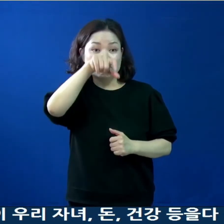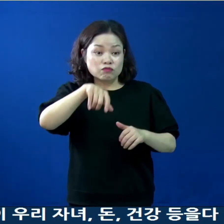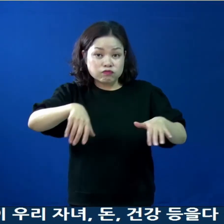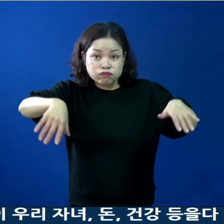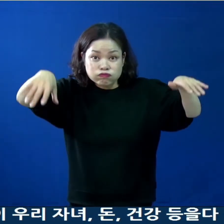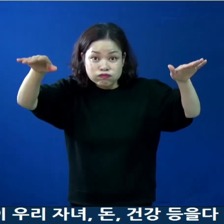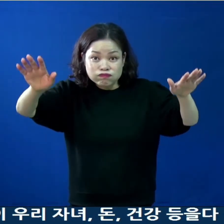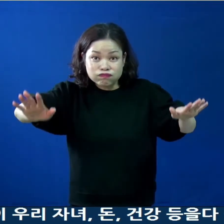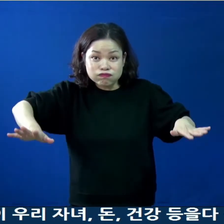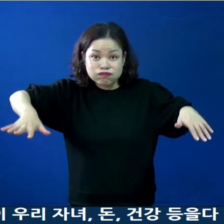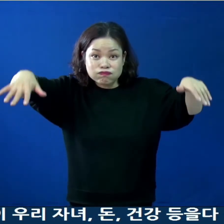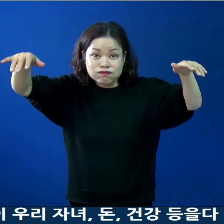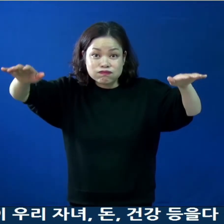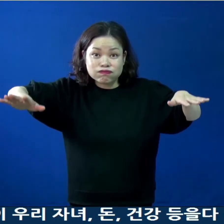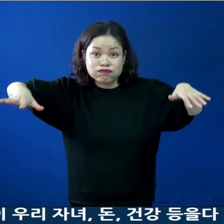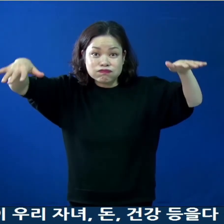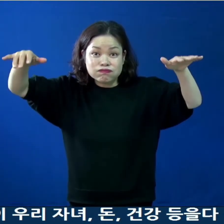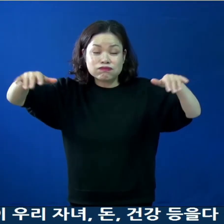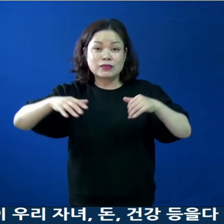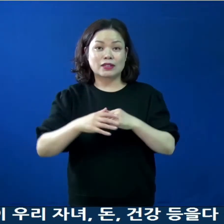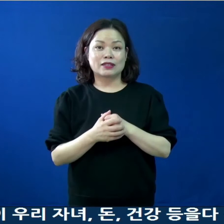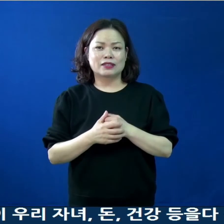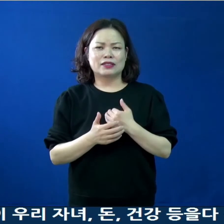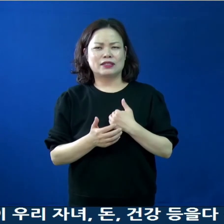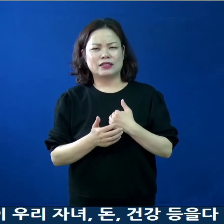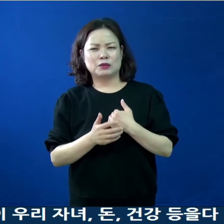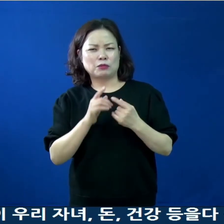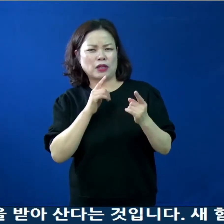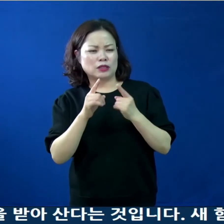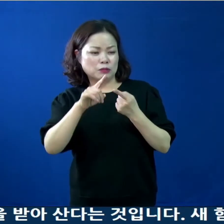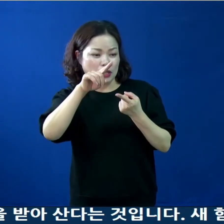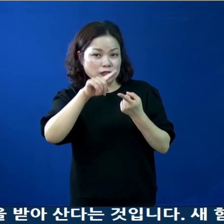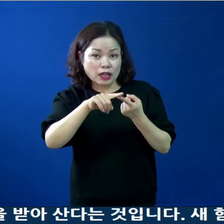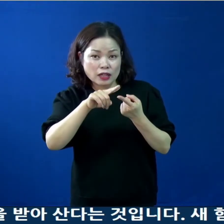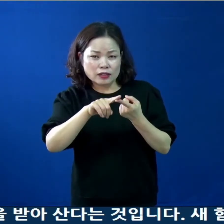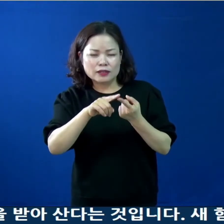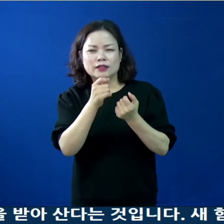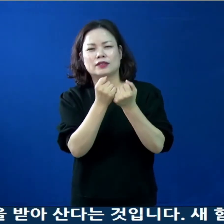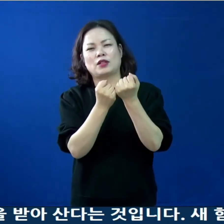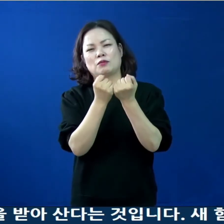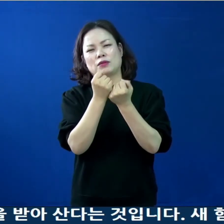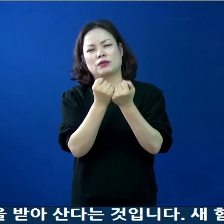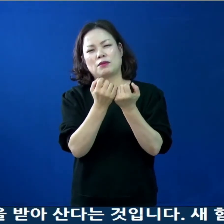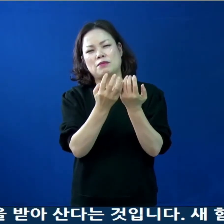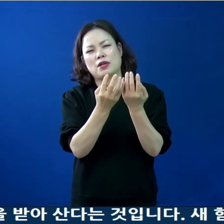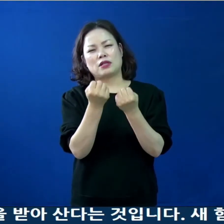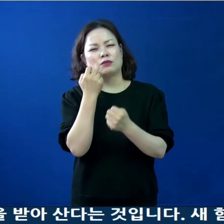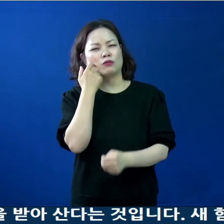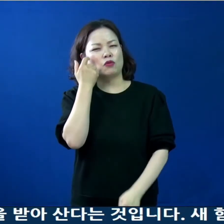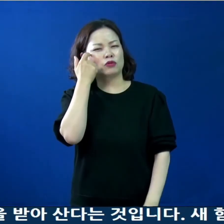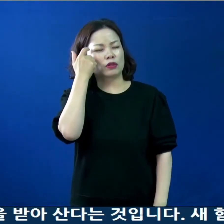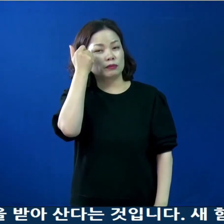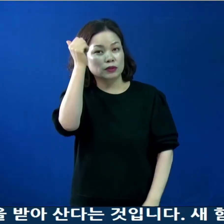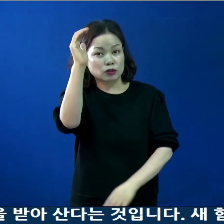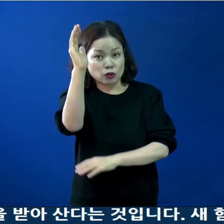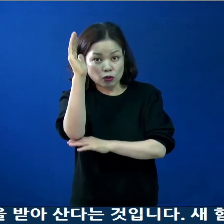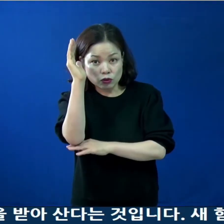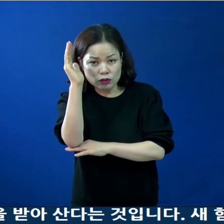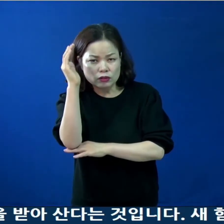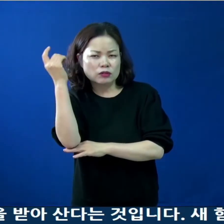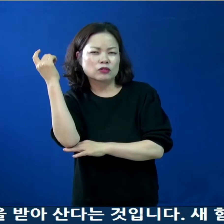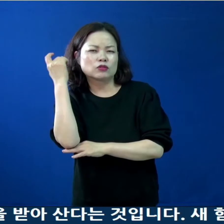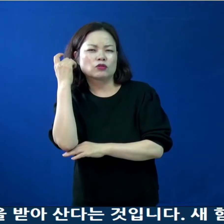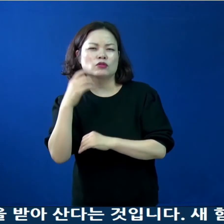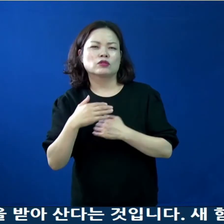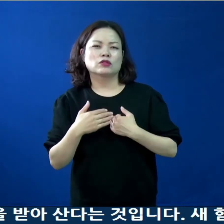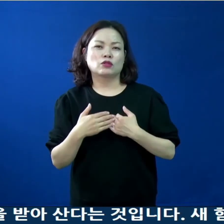독수리가 날개치며 올라간다. 제가 여러분 이 말씀에 대한 어떤 설명들은 많은 목사님 설교를 통해서 이미 들은 줄